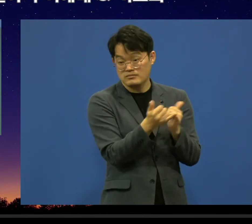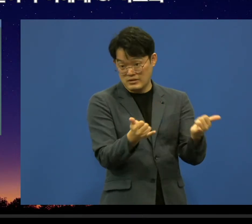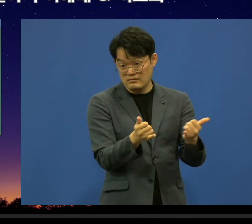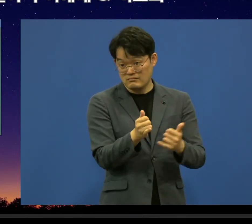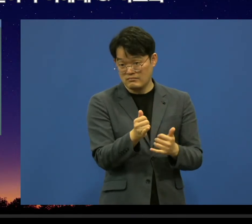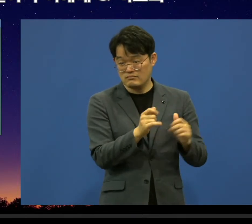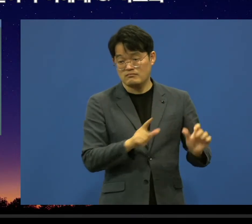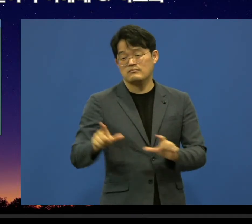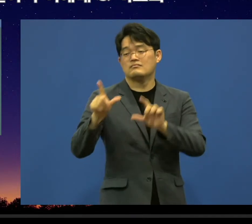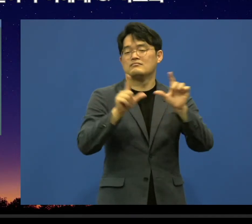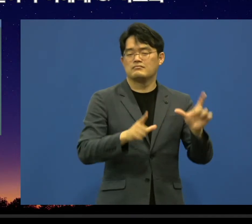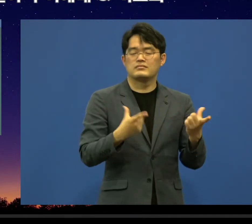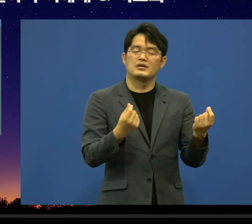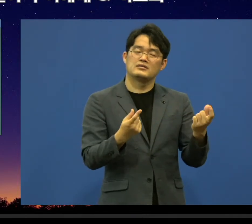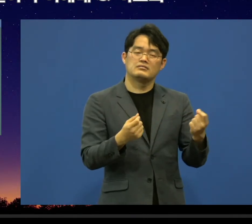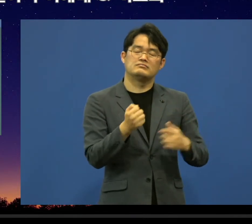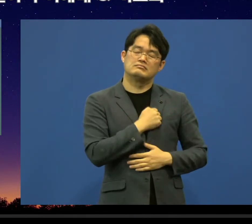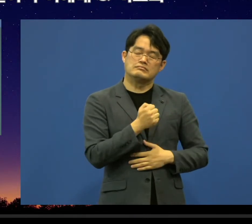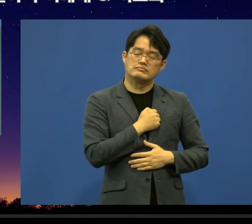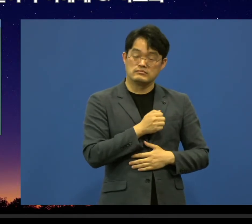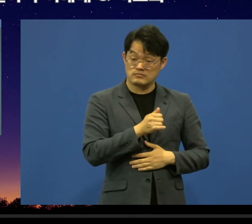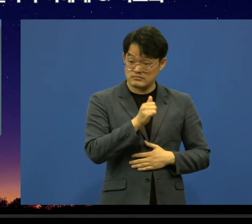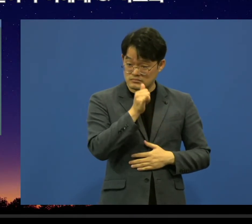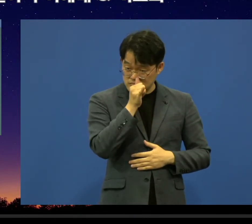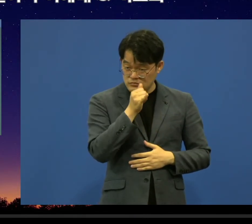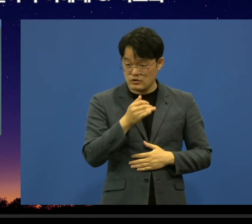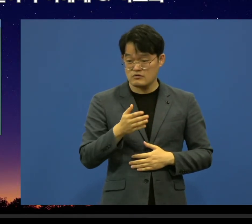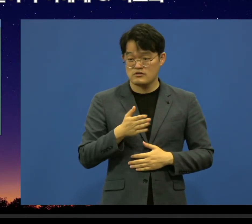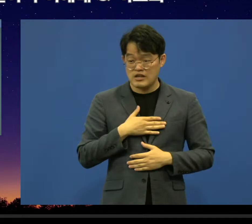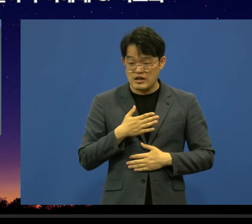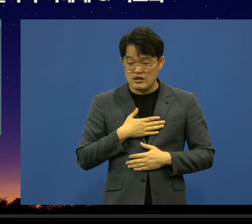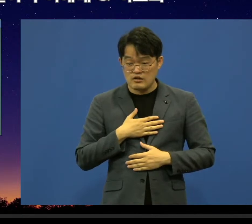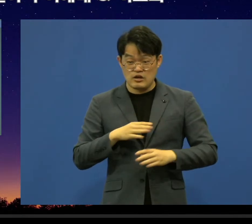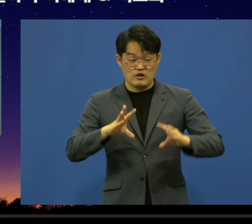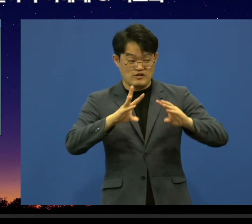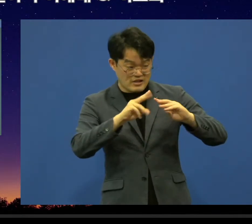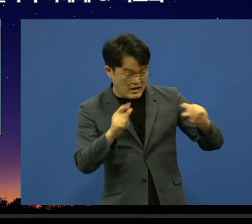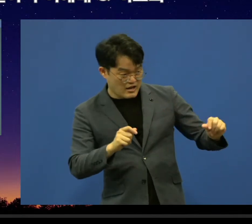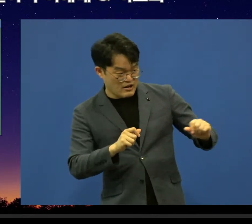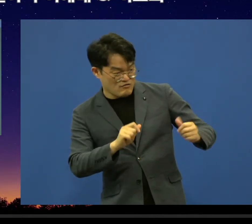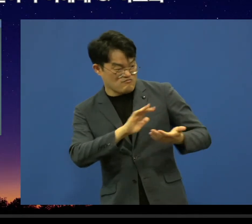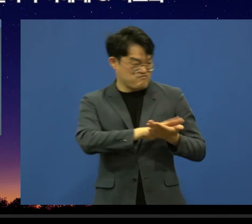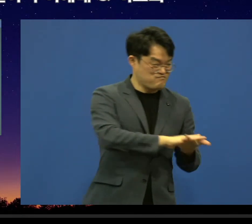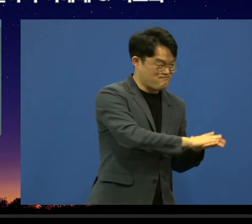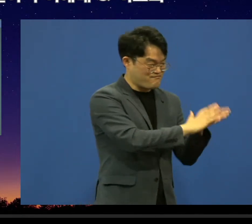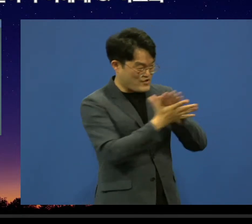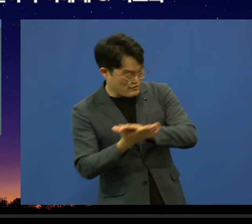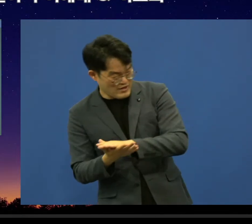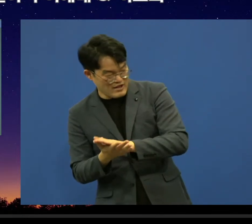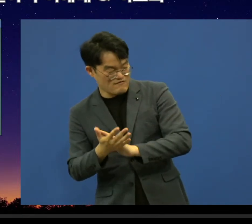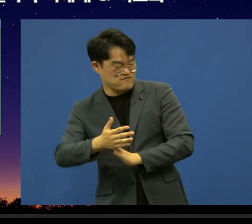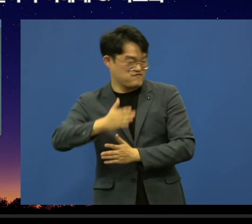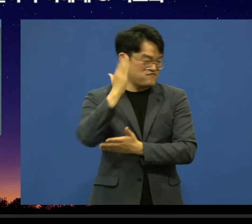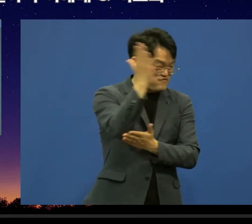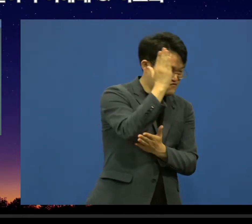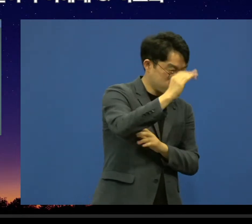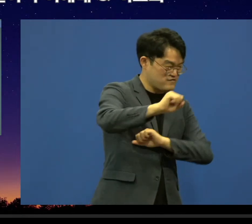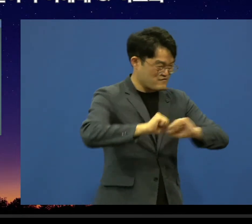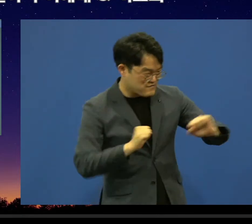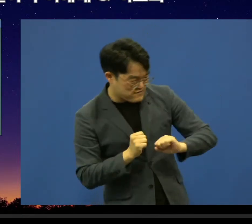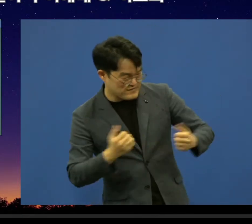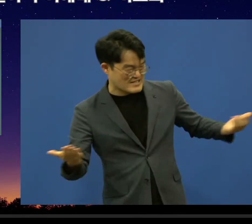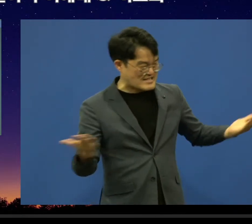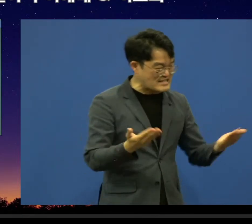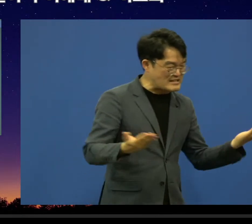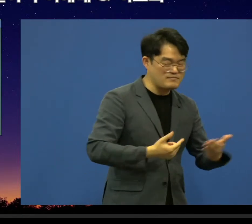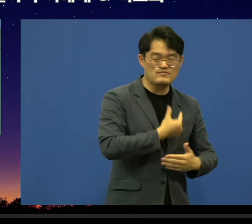성령의 충만함으로 땅을 뒤흔드는 그런 역사를 잃어본 적이 없다, 이렇게 말하는 자들 있습니까? 나는 단 한 번도